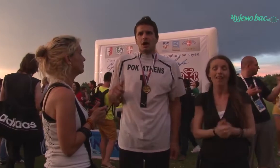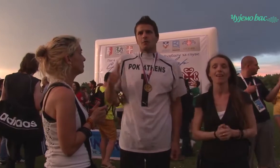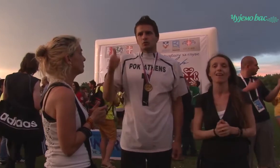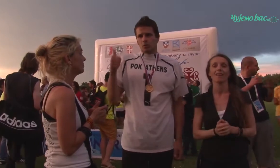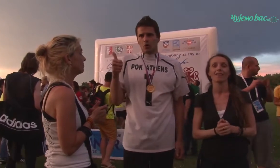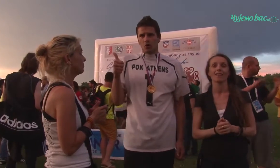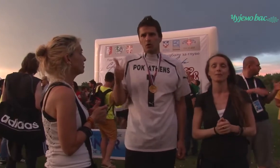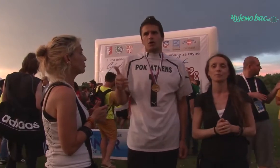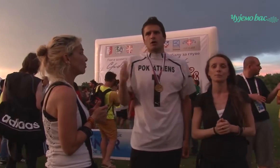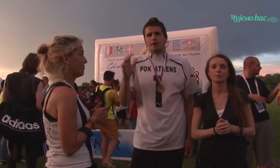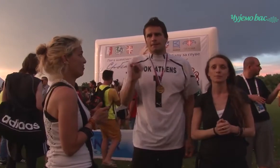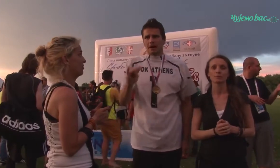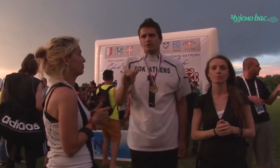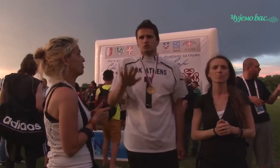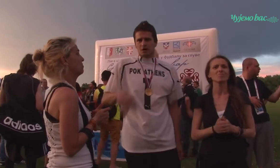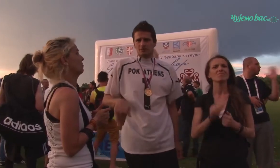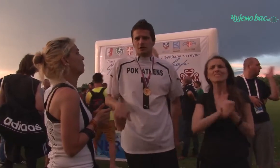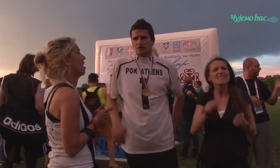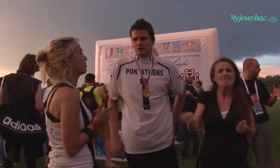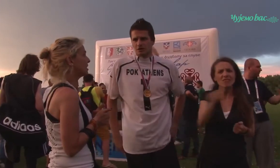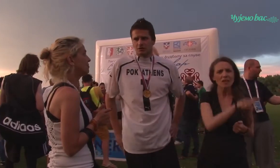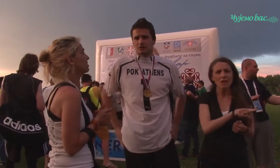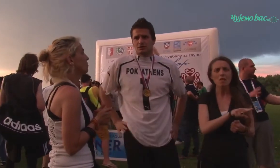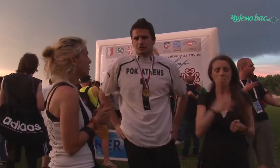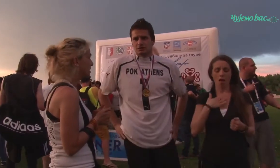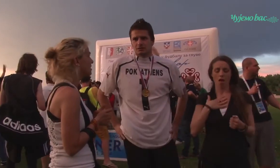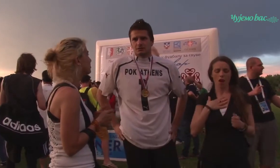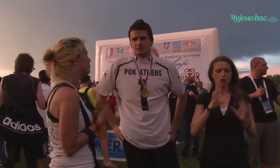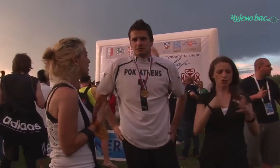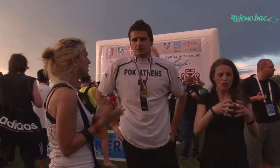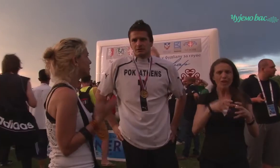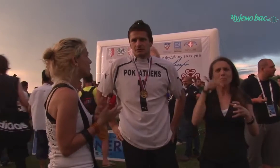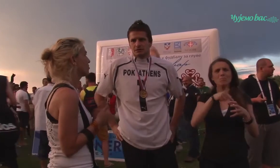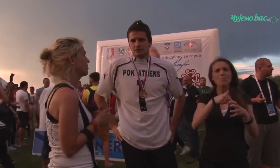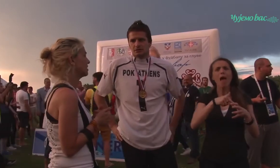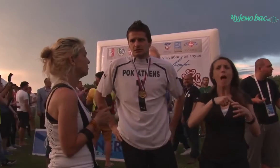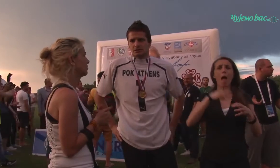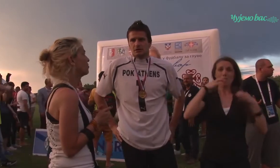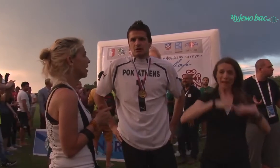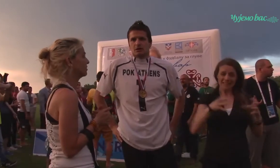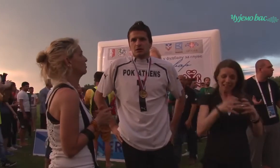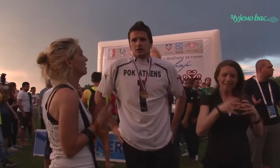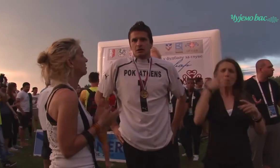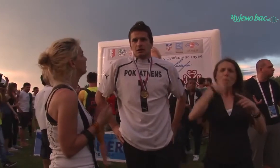Από τον Πόδο μέχρι την Πελευθερία. From our team's president to the last member of the team who helped us to get here.